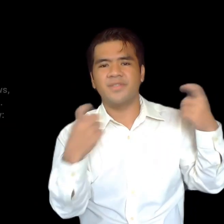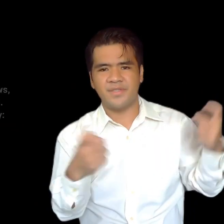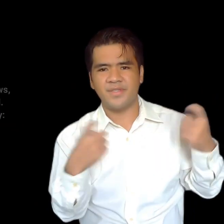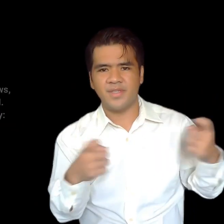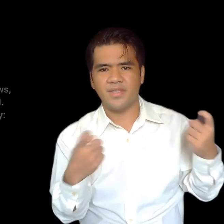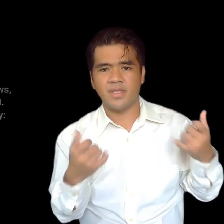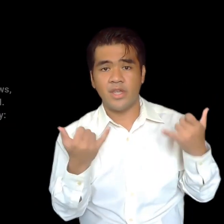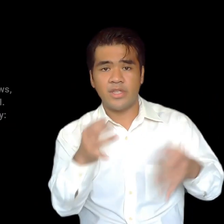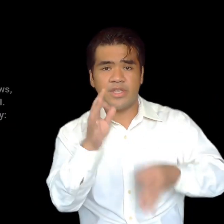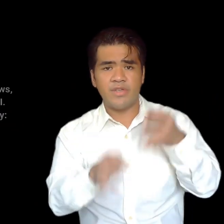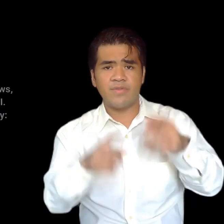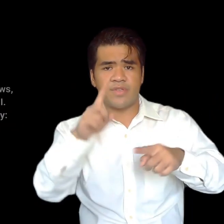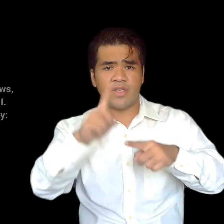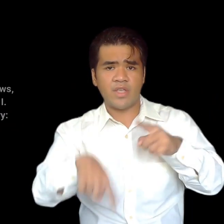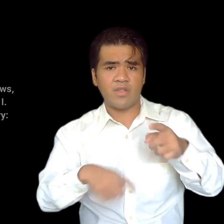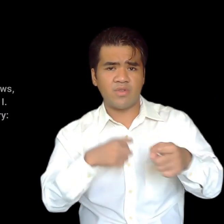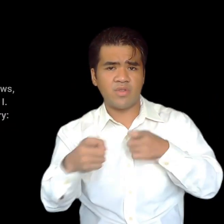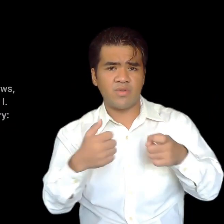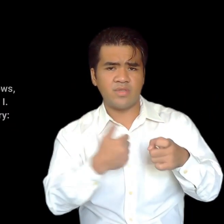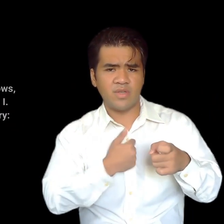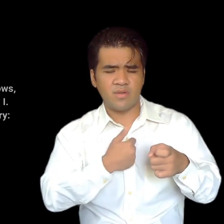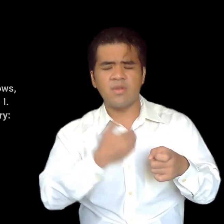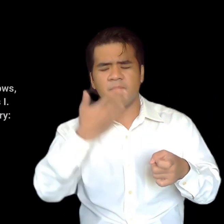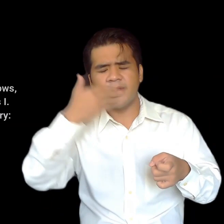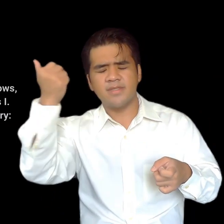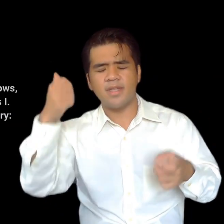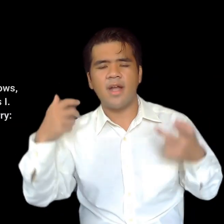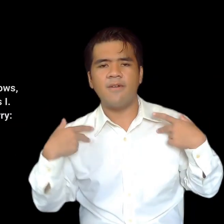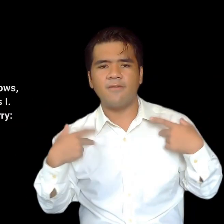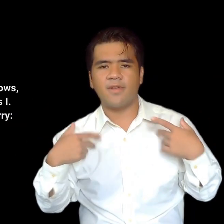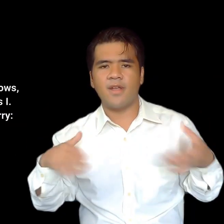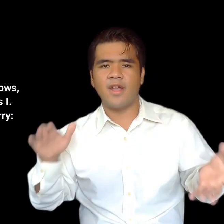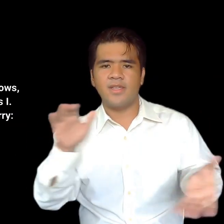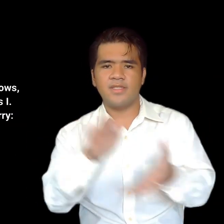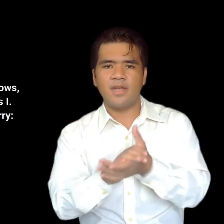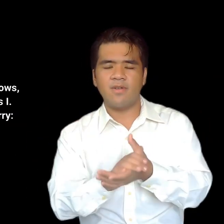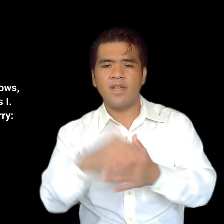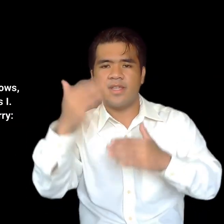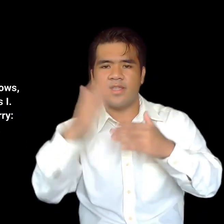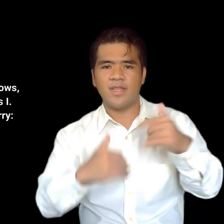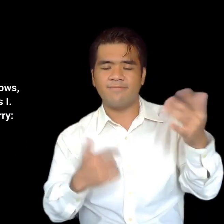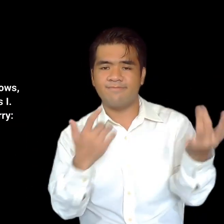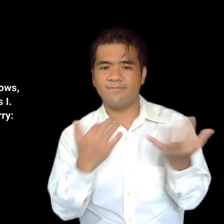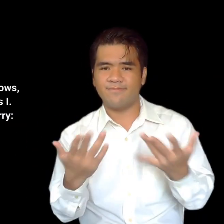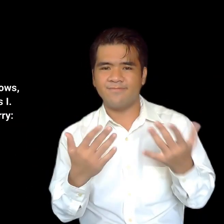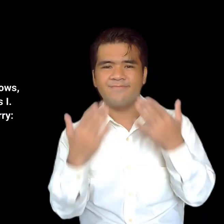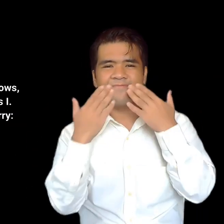nito. Para naman sa mga taong hindi talaga kayang magpigil sa sarili, ay mas mabuting mag-asawa